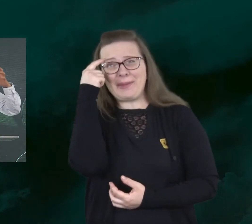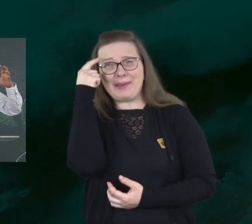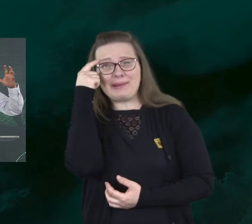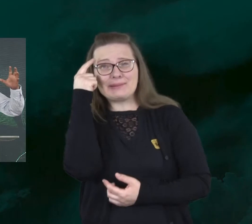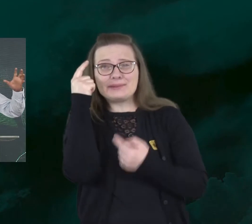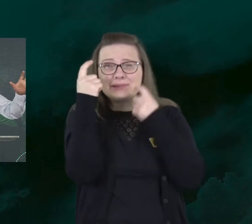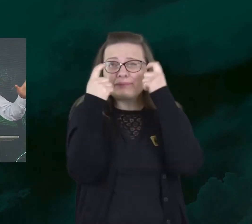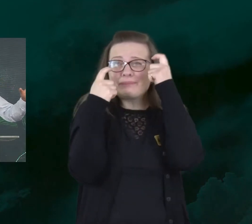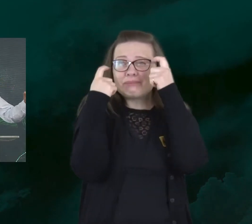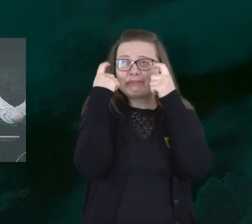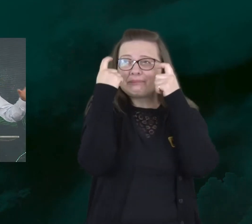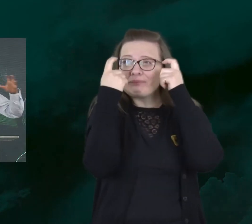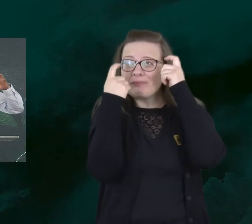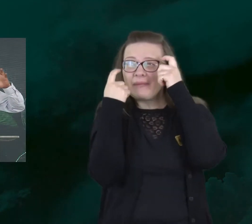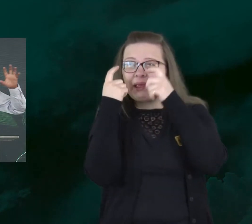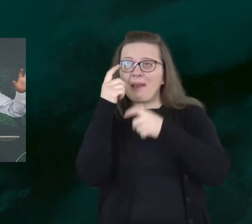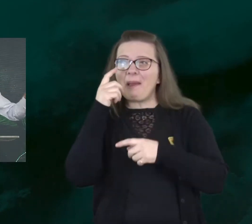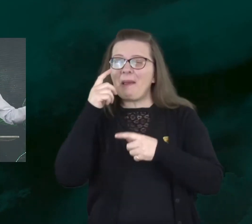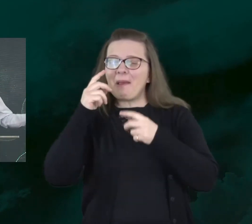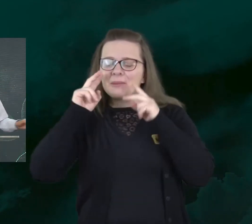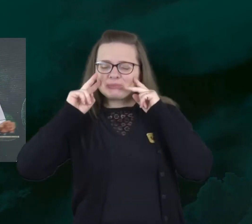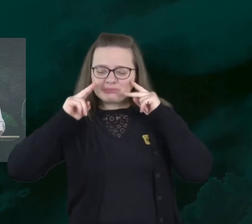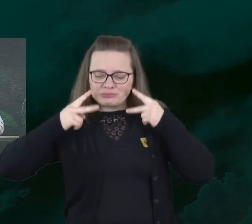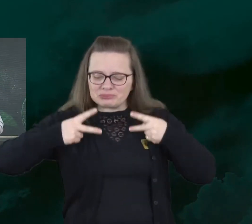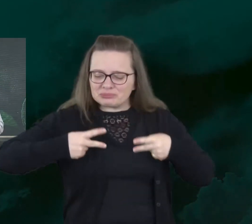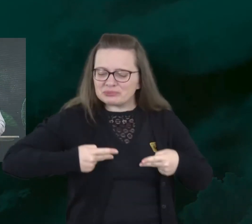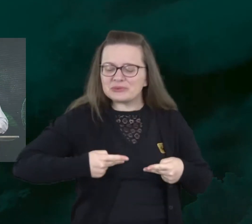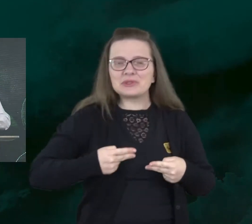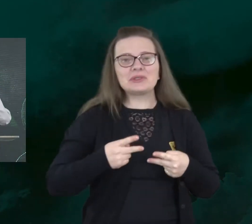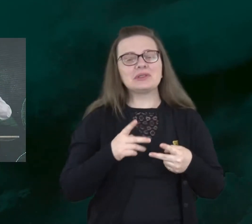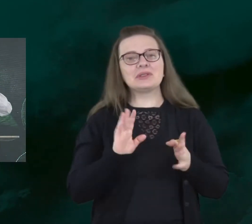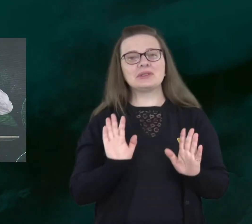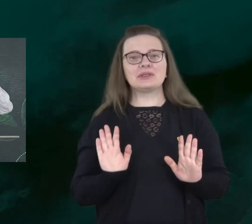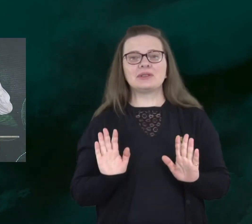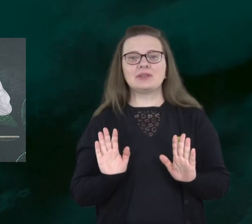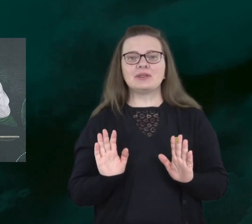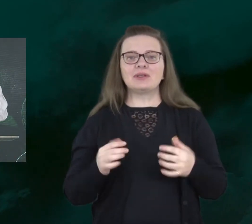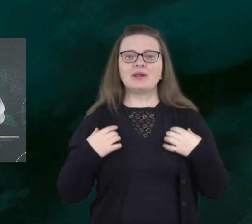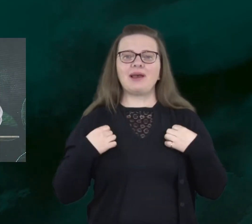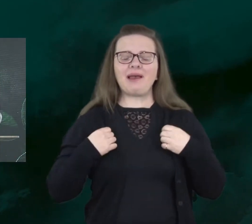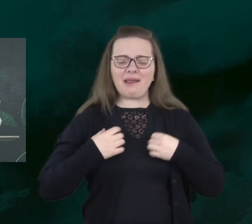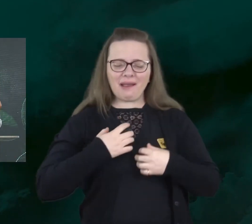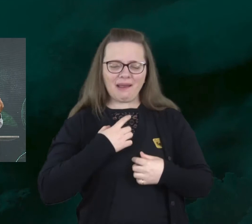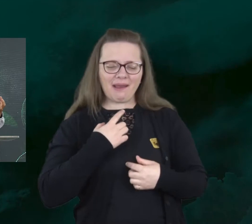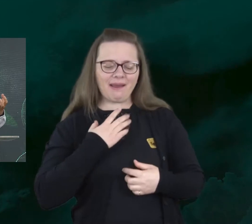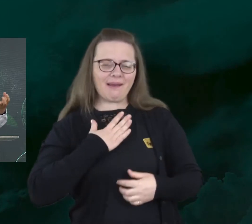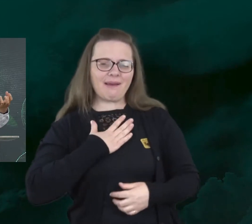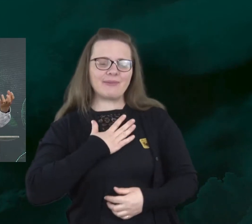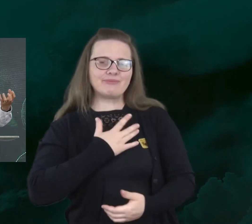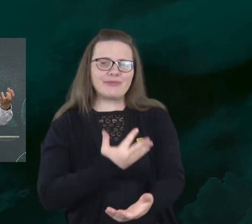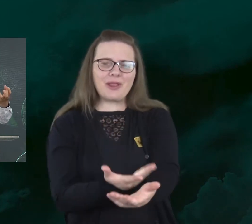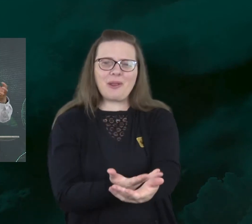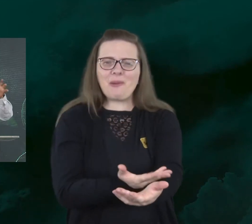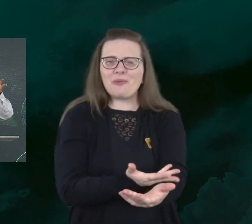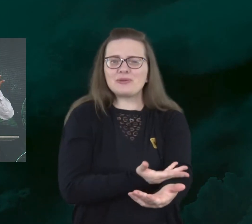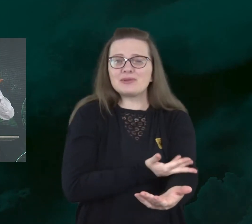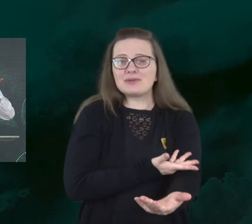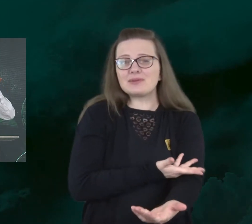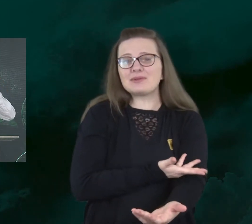fazendo segundo os seus próprios pensamentos, né? A sua emoção ainda não